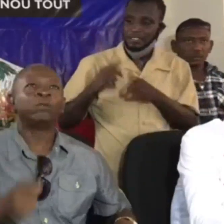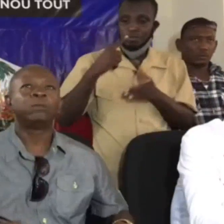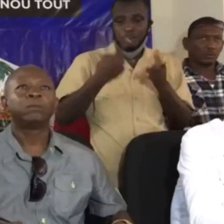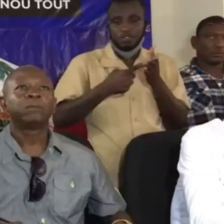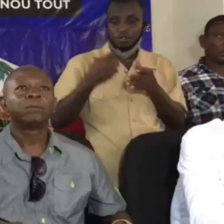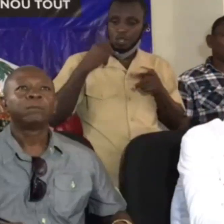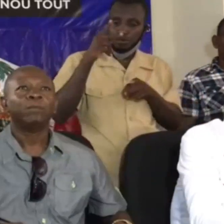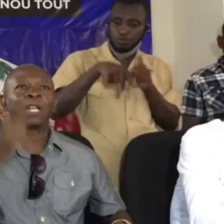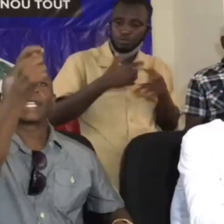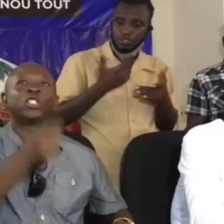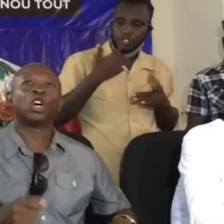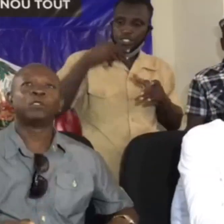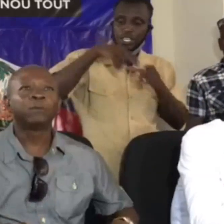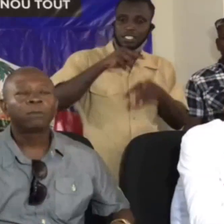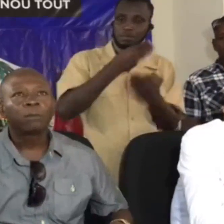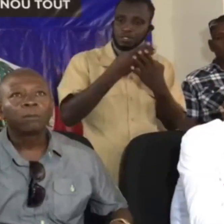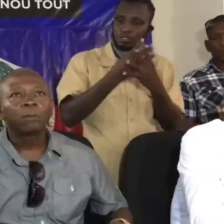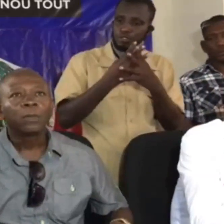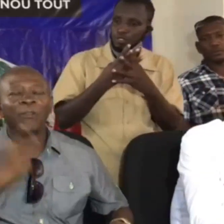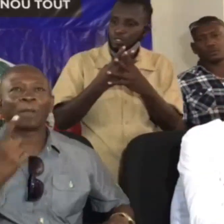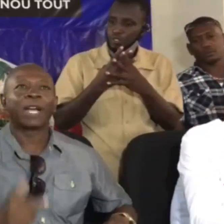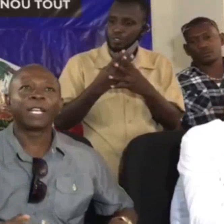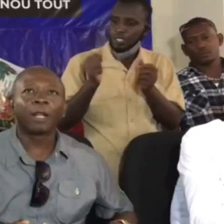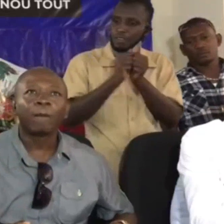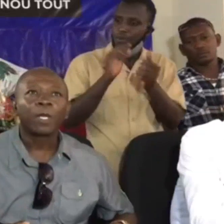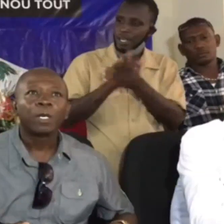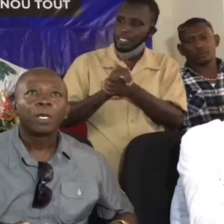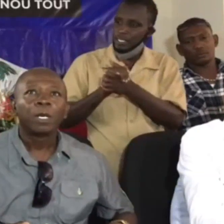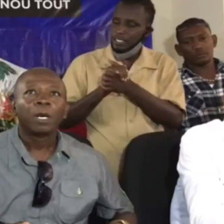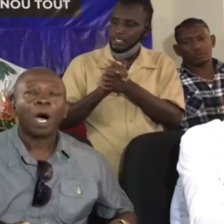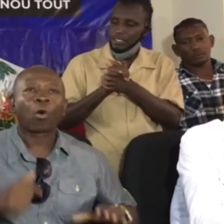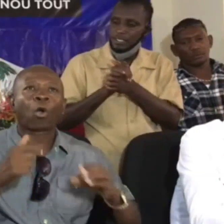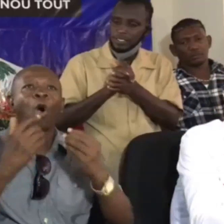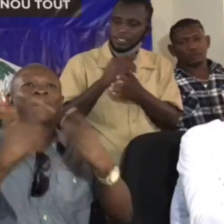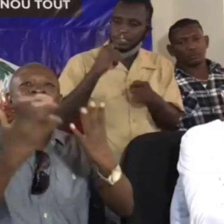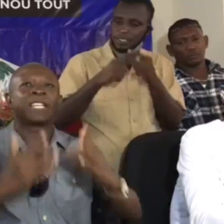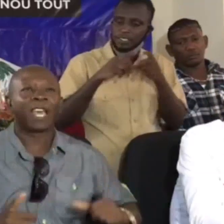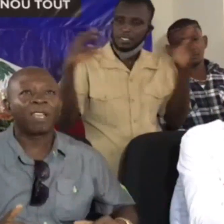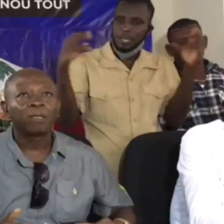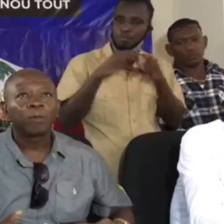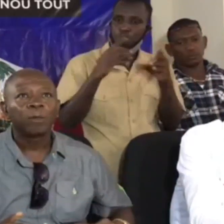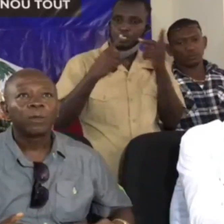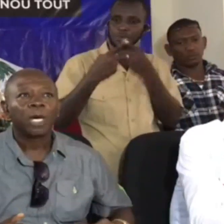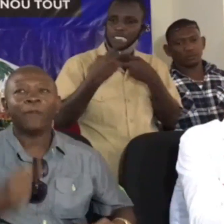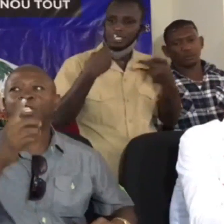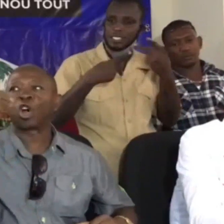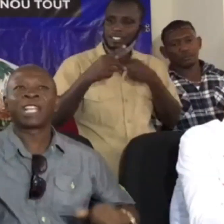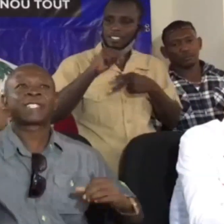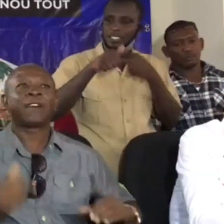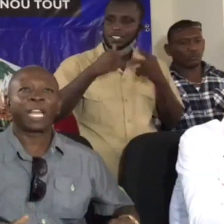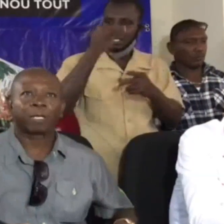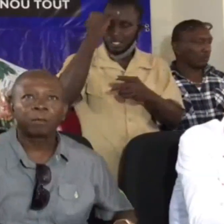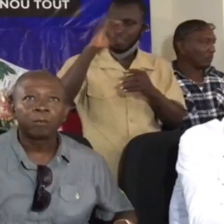Patron, Madame Clinton, avec Maril, en complicité, avec